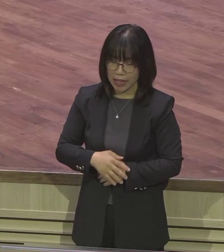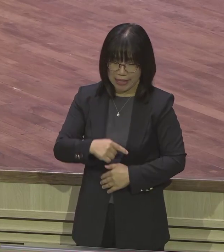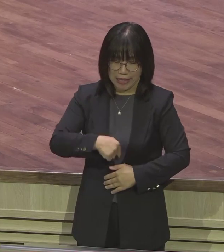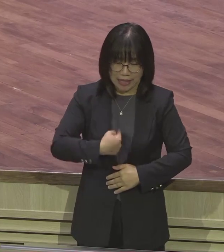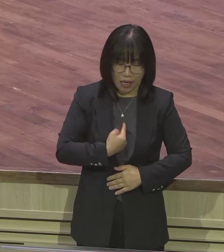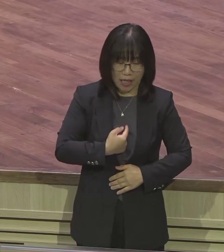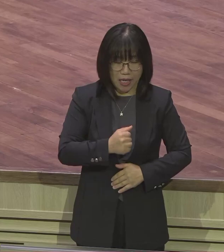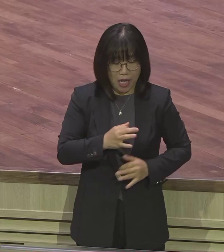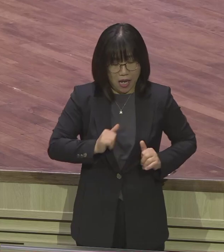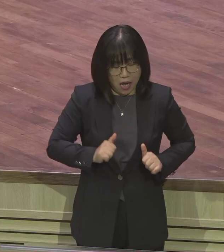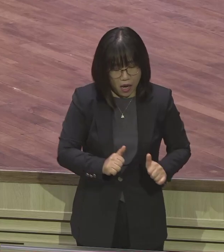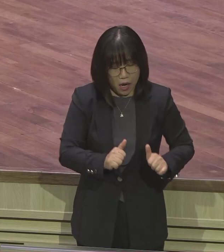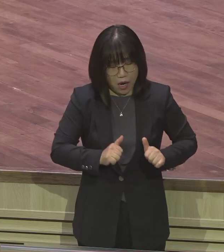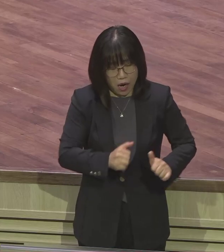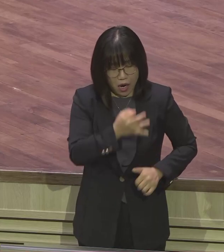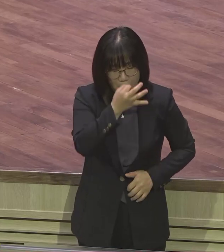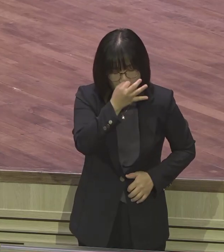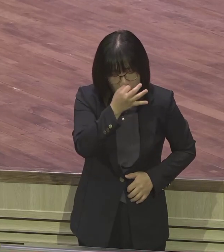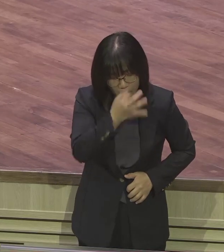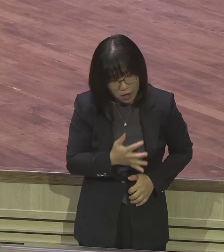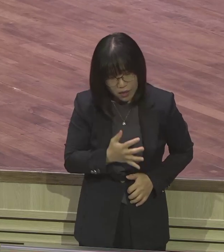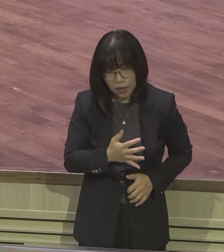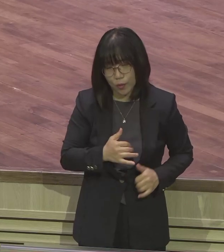그러니 얼마나 힘들어.